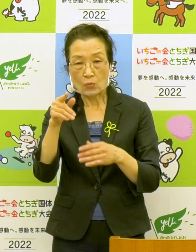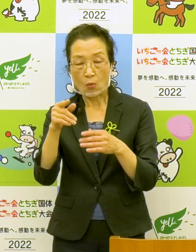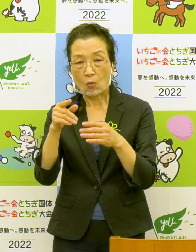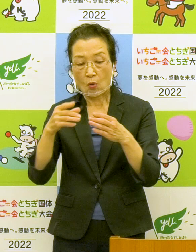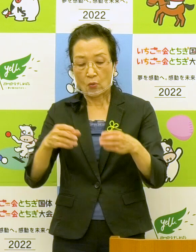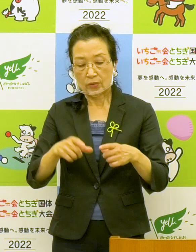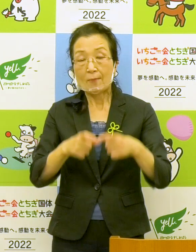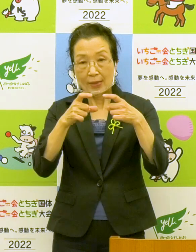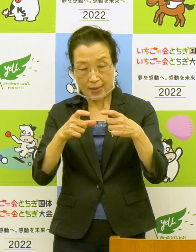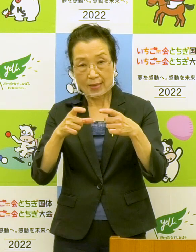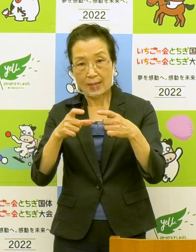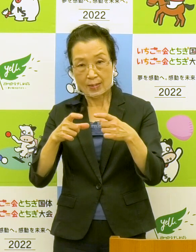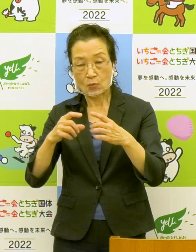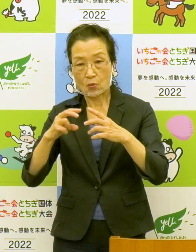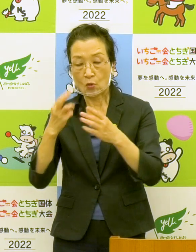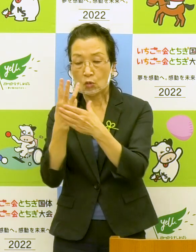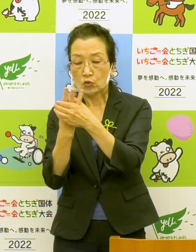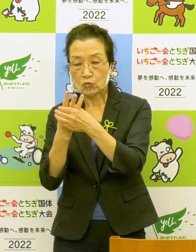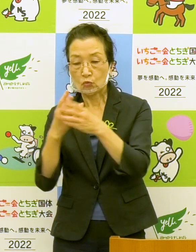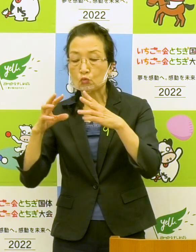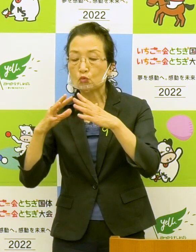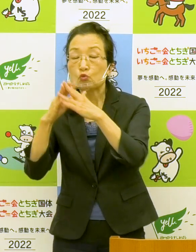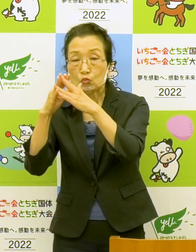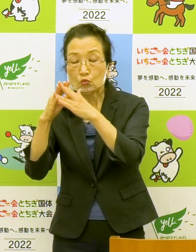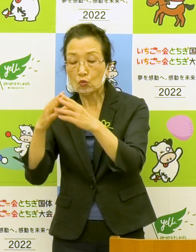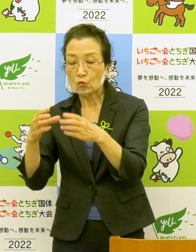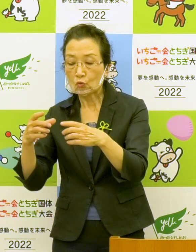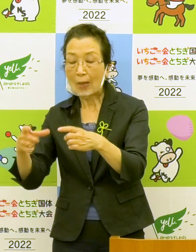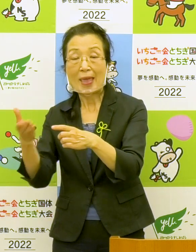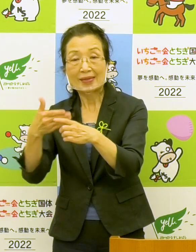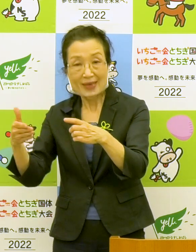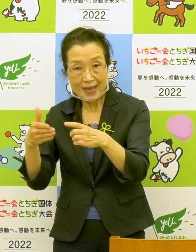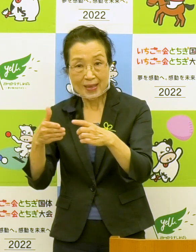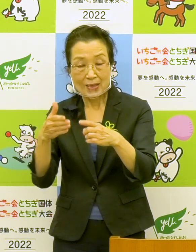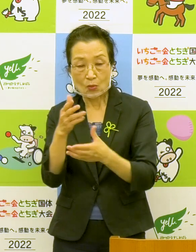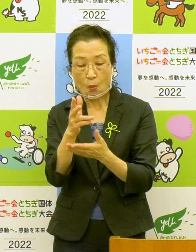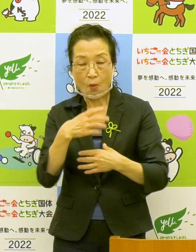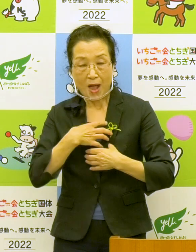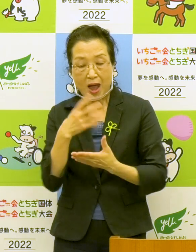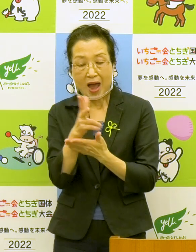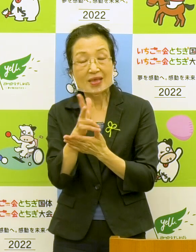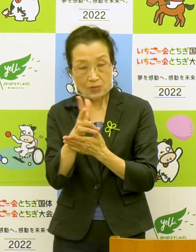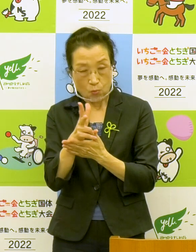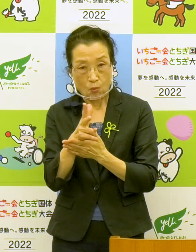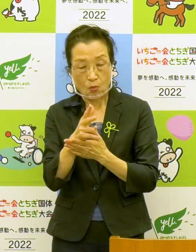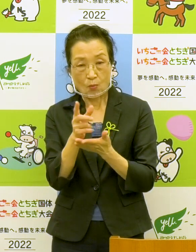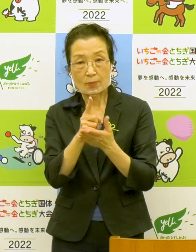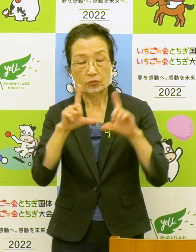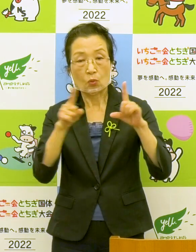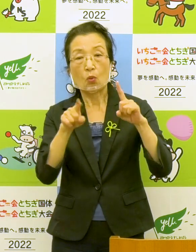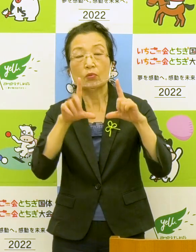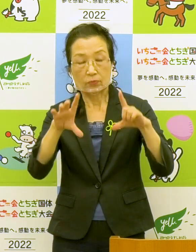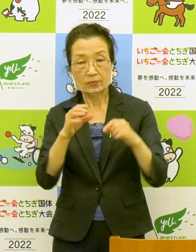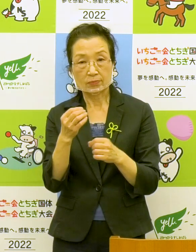湯宮ため池のハザードマップ公表についてです。平成30年7月豪雨の際、防